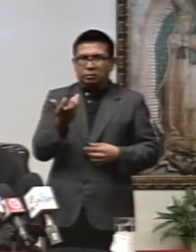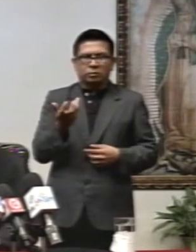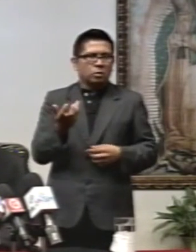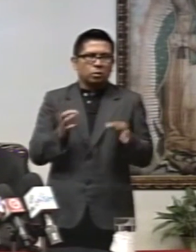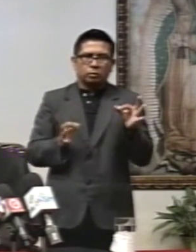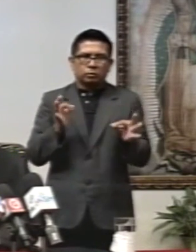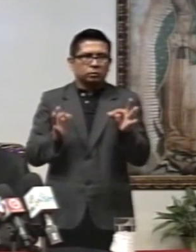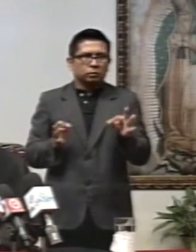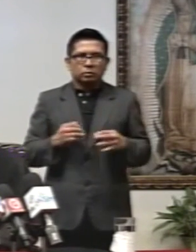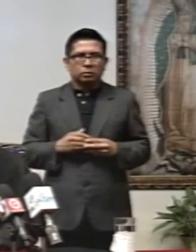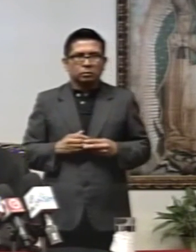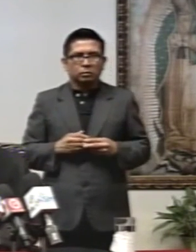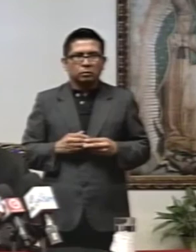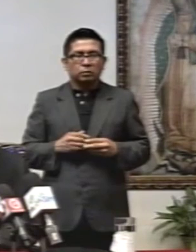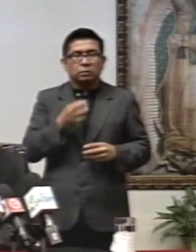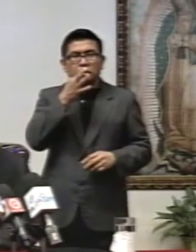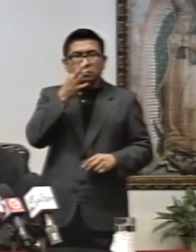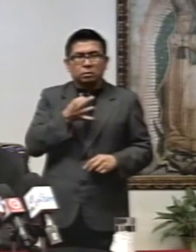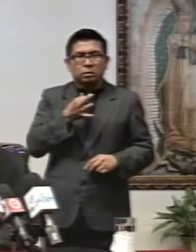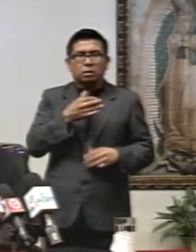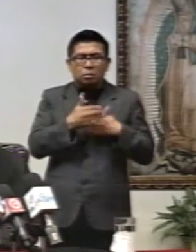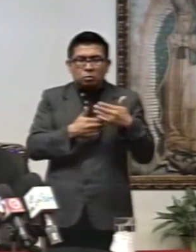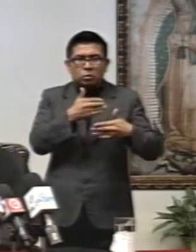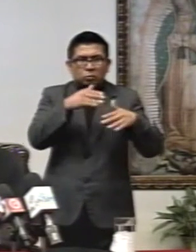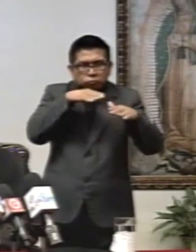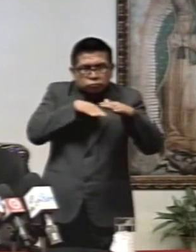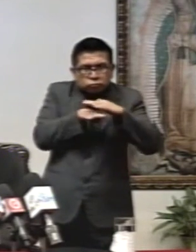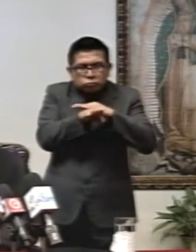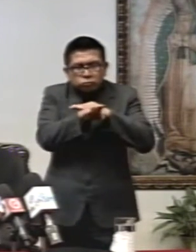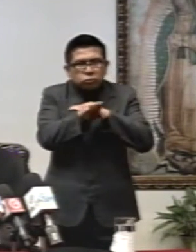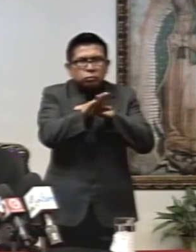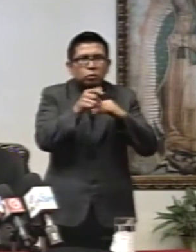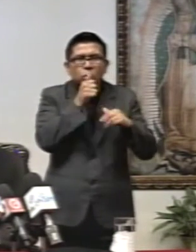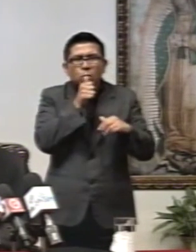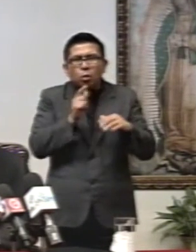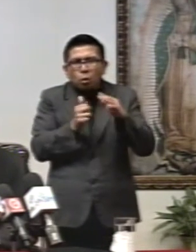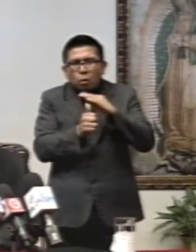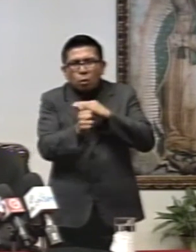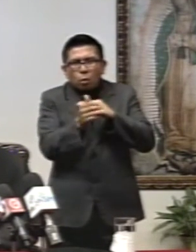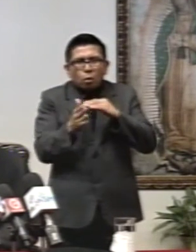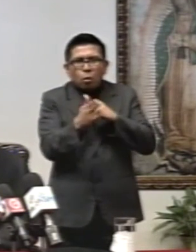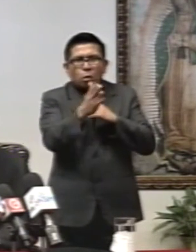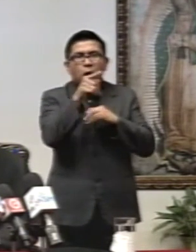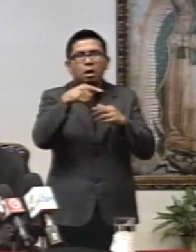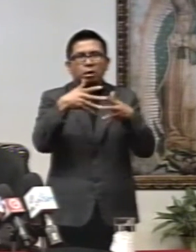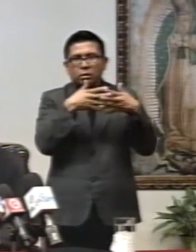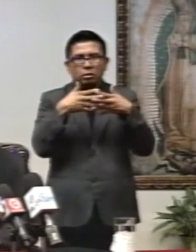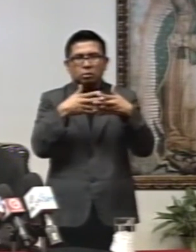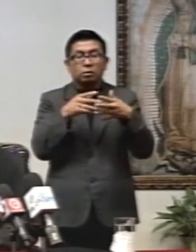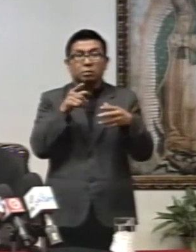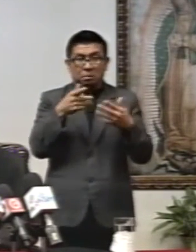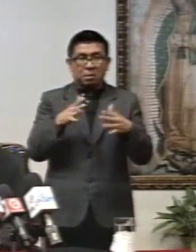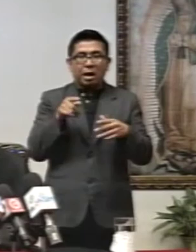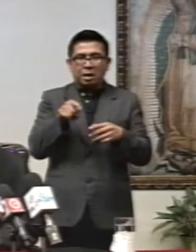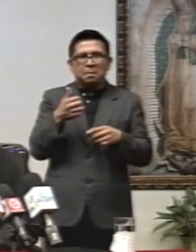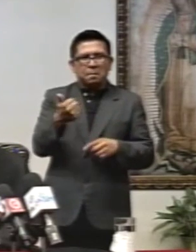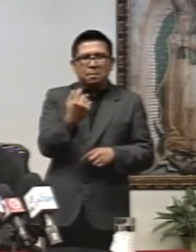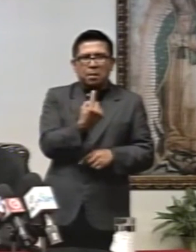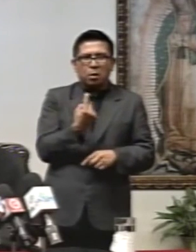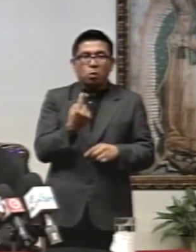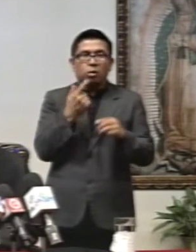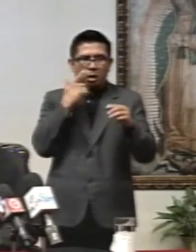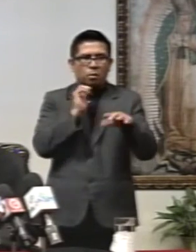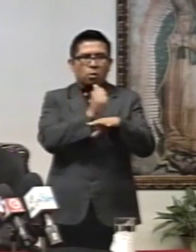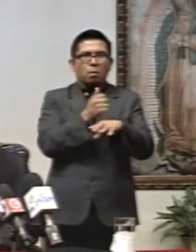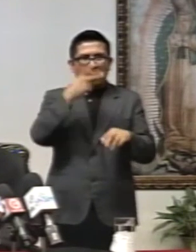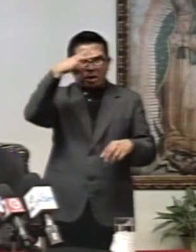justo. Es cierto que en el camino de Estados Unidos hay muchas personas buenas, hay casas de